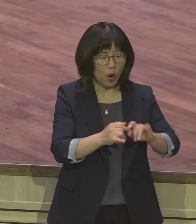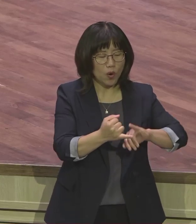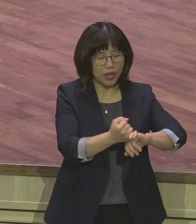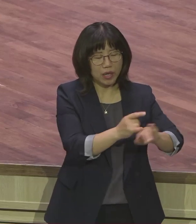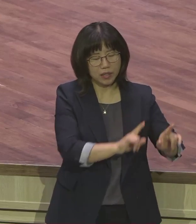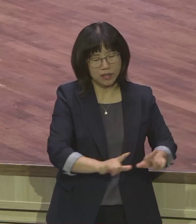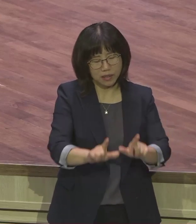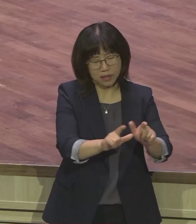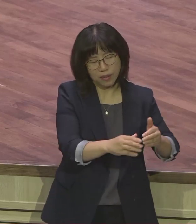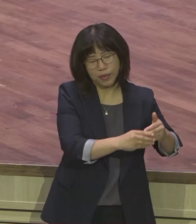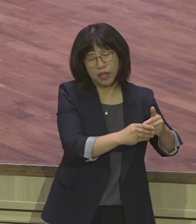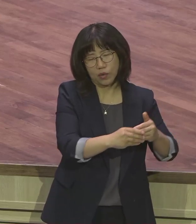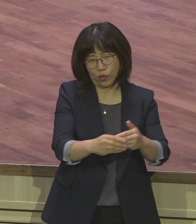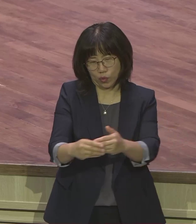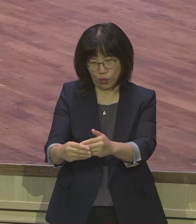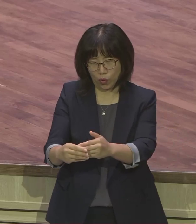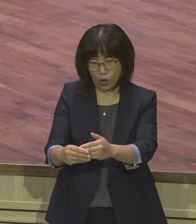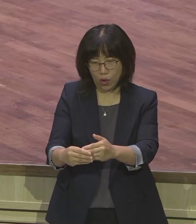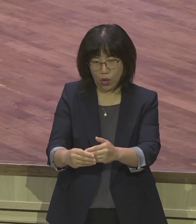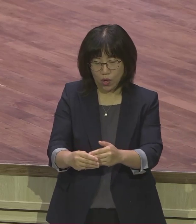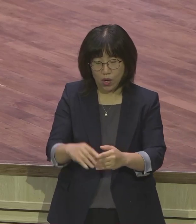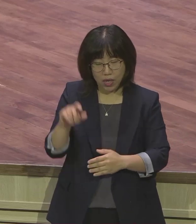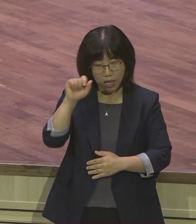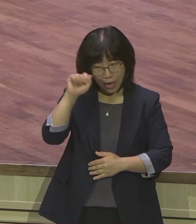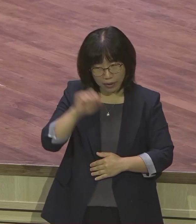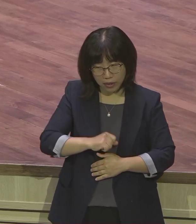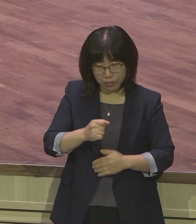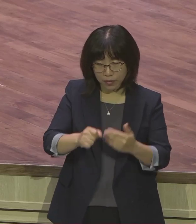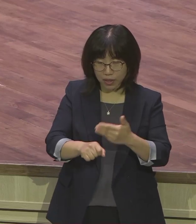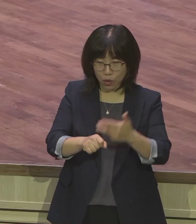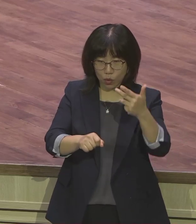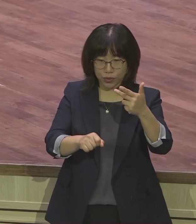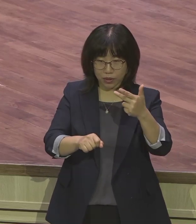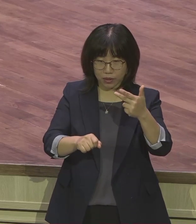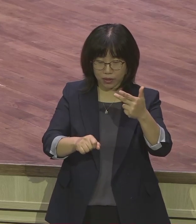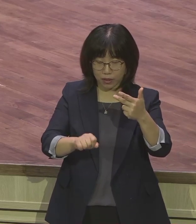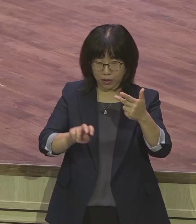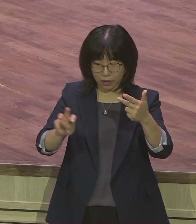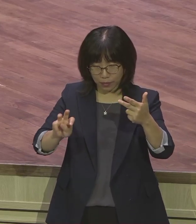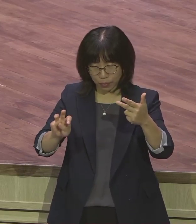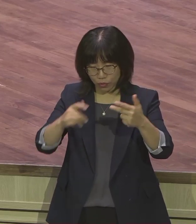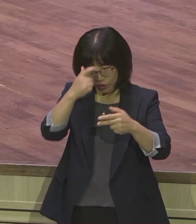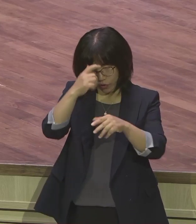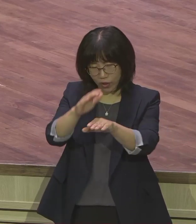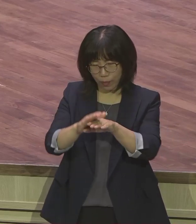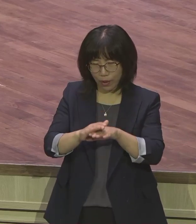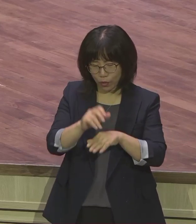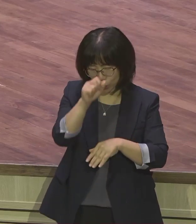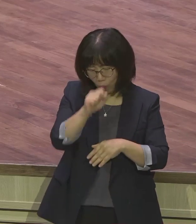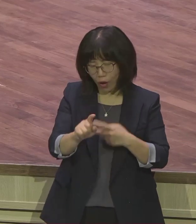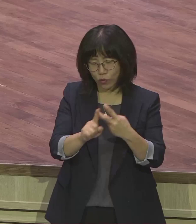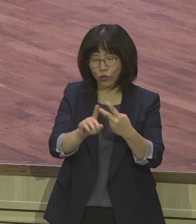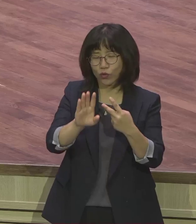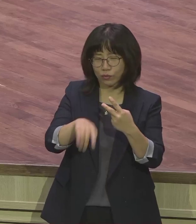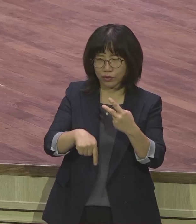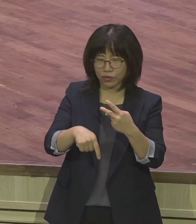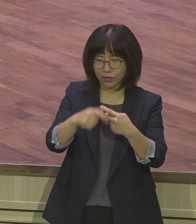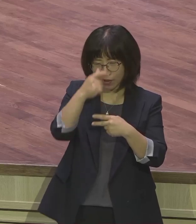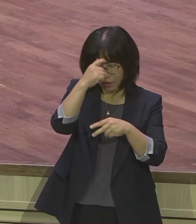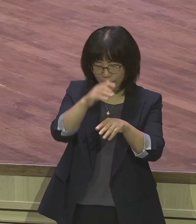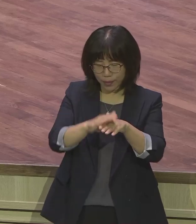돼요 은약적 은약 말씀 잡고 아침 새벽 아침 일곱 하는 거 굉장히 좋은 거요 기도주첩하는 거